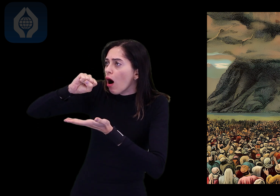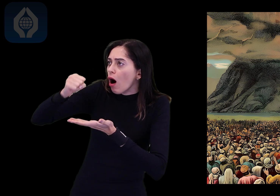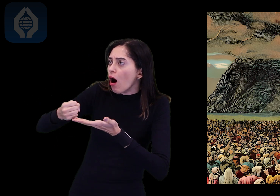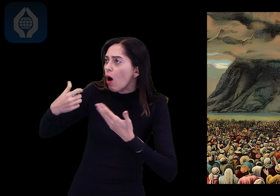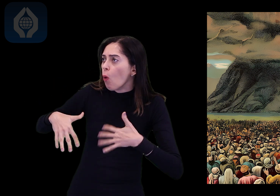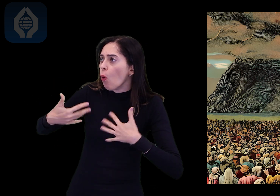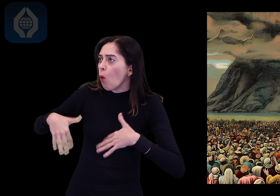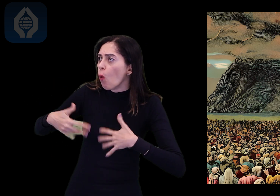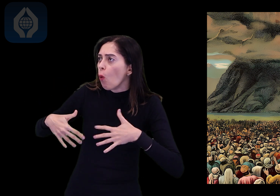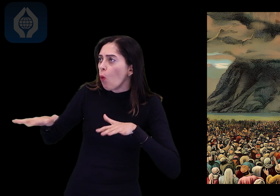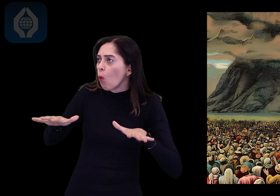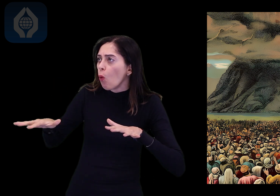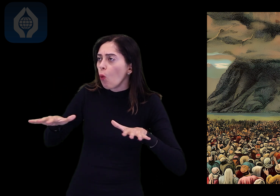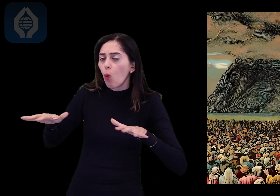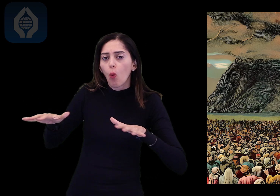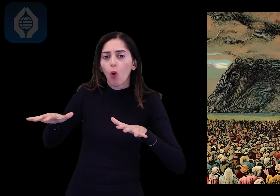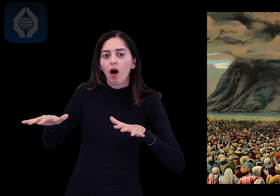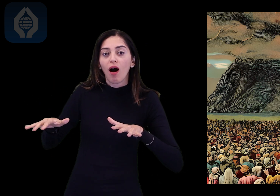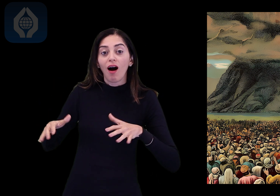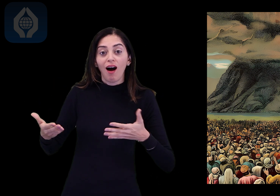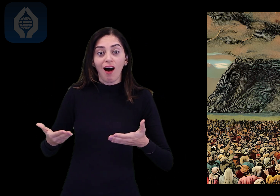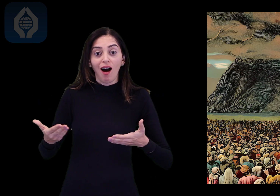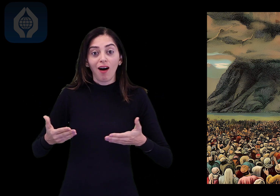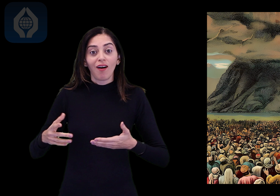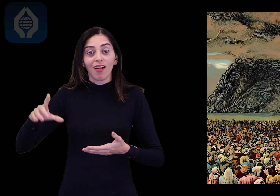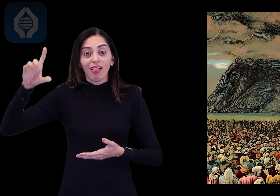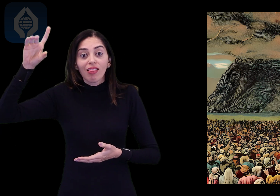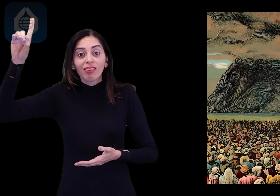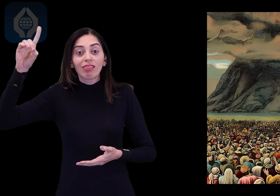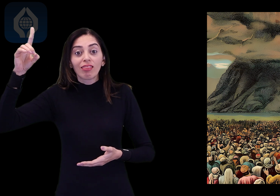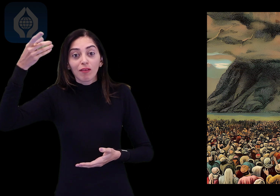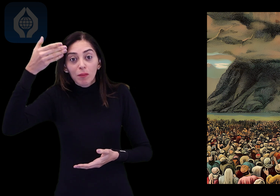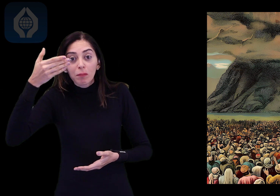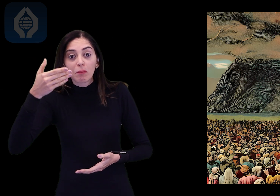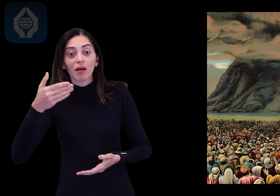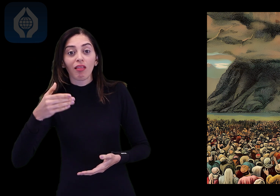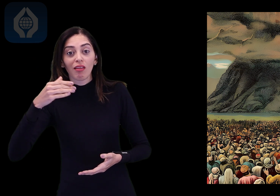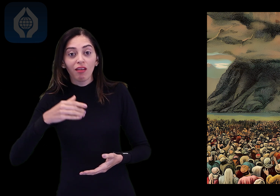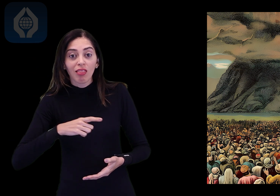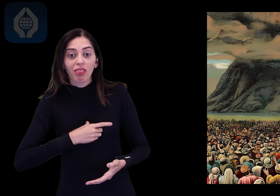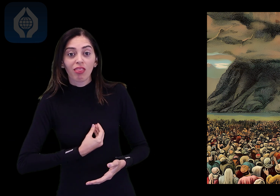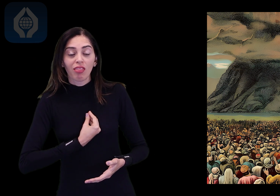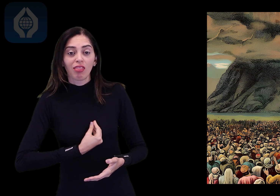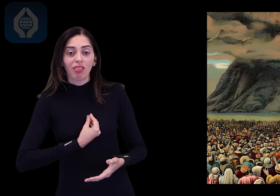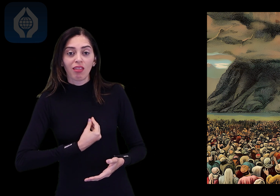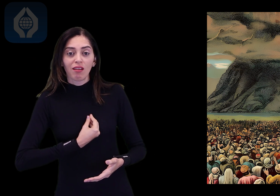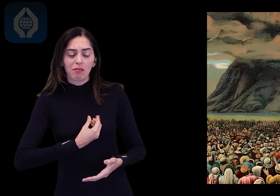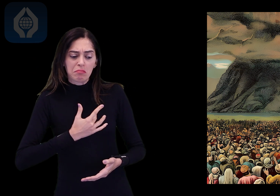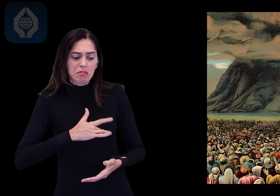Sinai. Agora ele estava habitando no meio deles, oferecendo-lhes a misericórdia de que